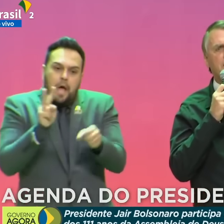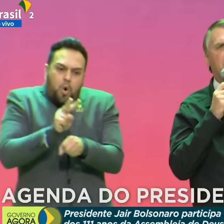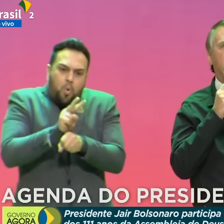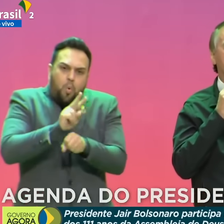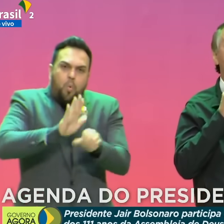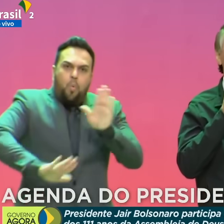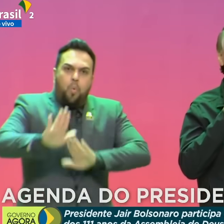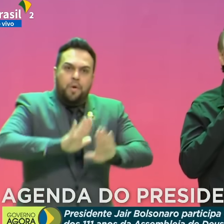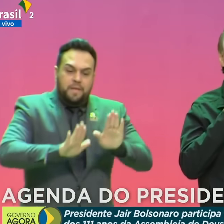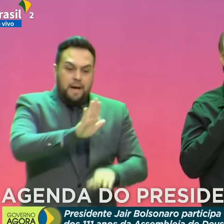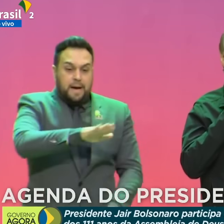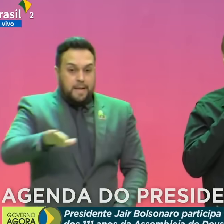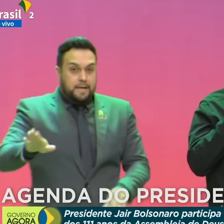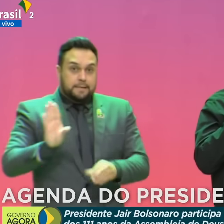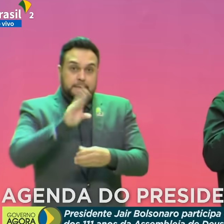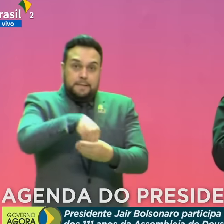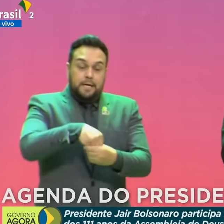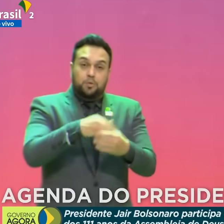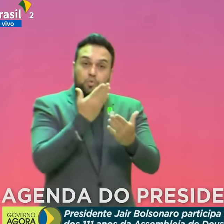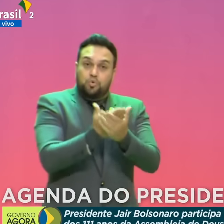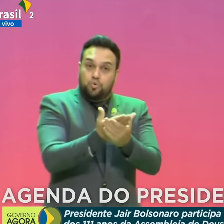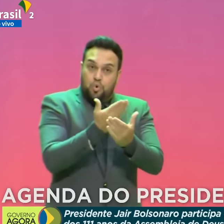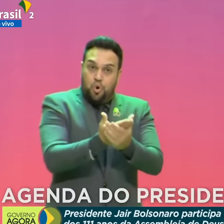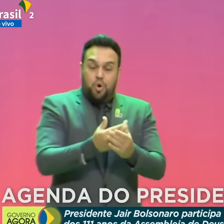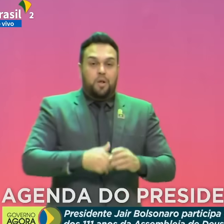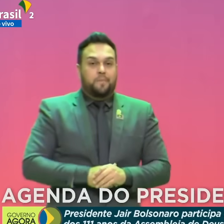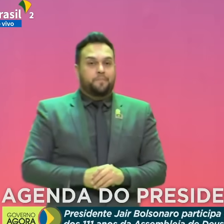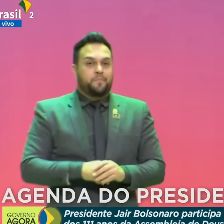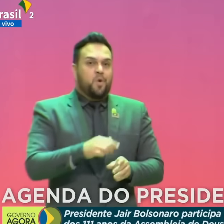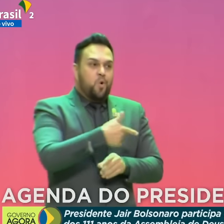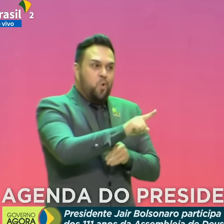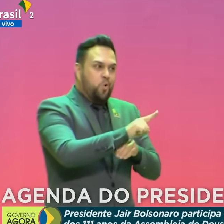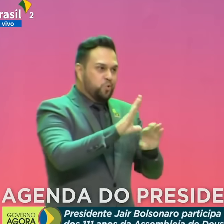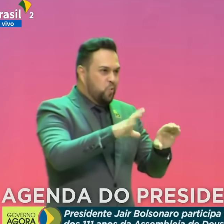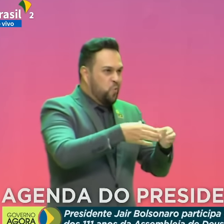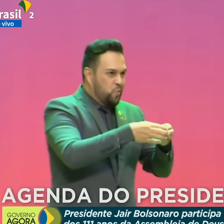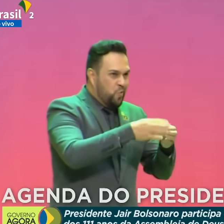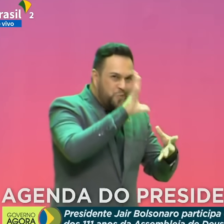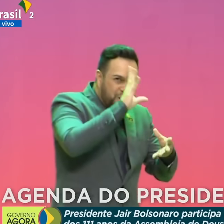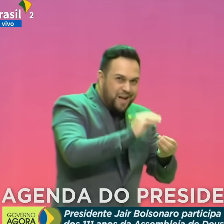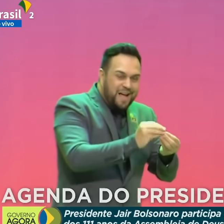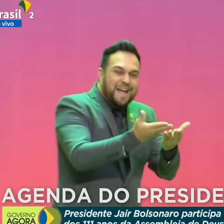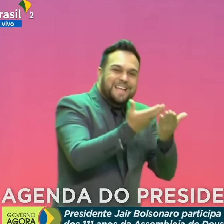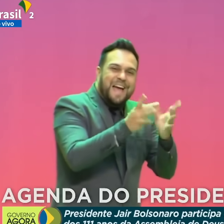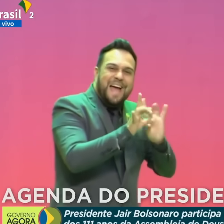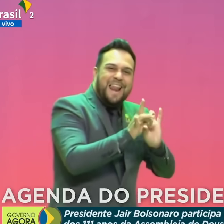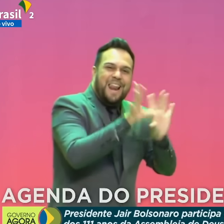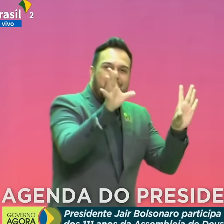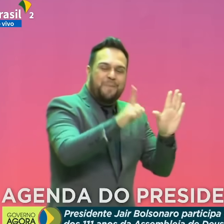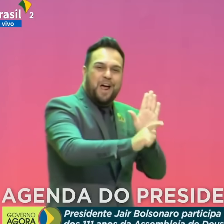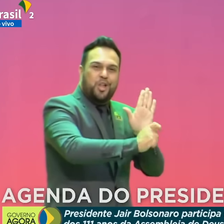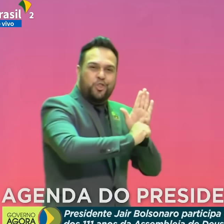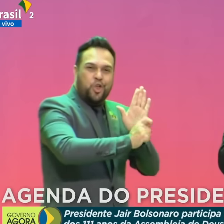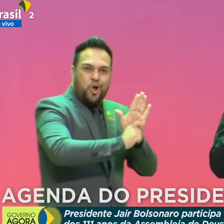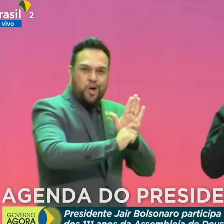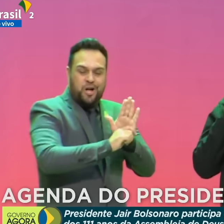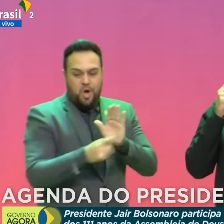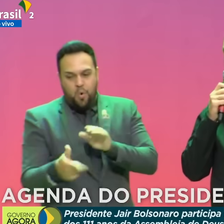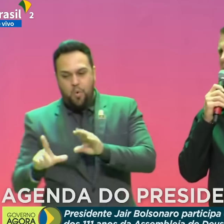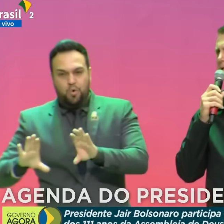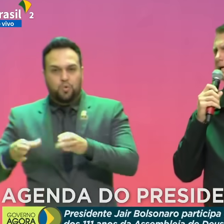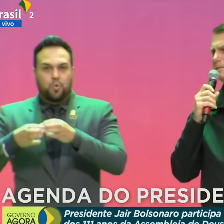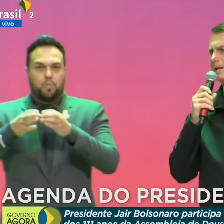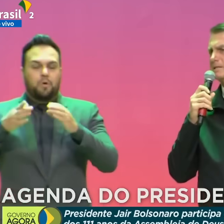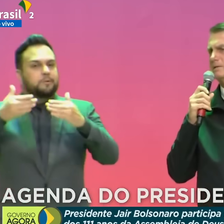crianças em sala de aula. Do outro lado, aquele que quer a liberação das drogas. Do lado de cá, quem